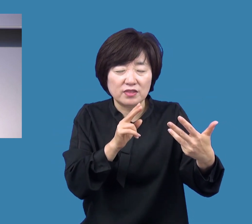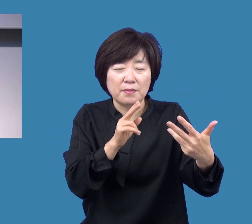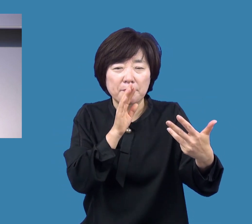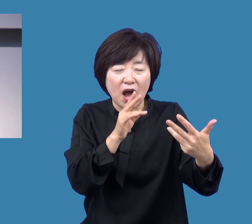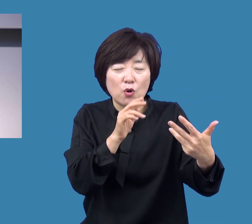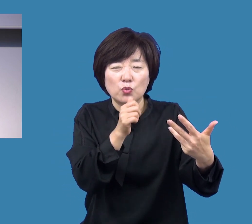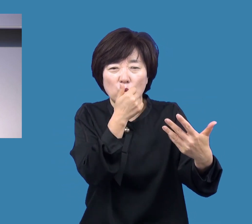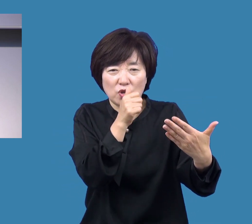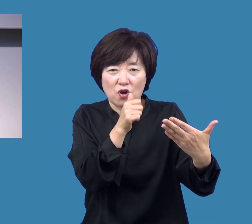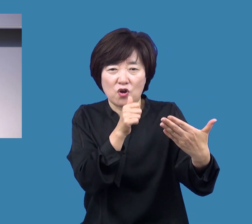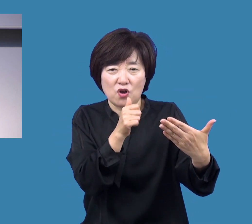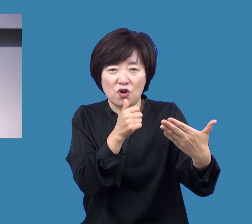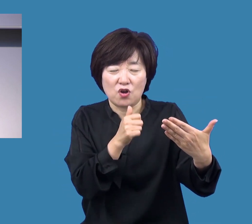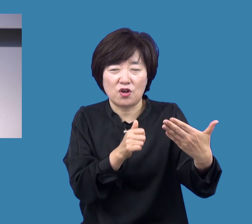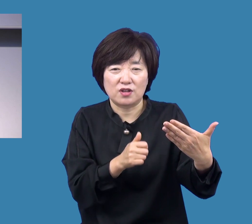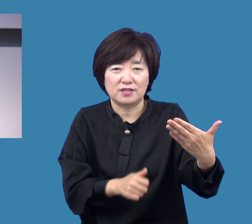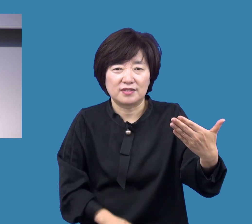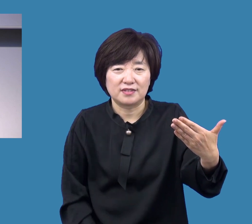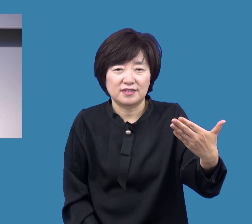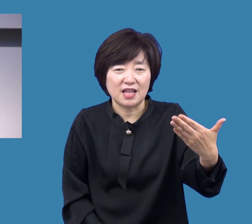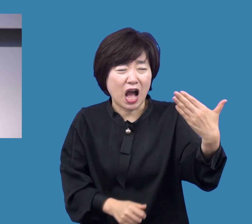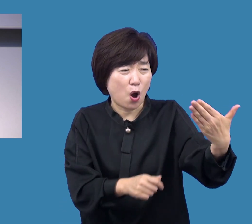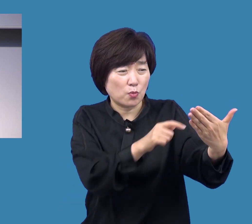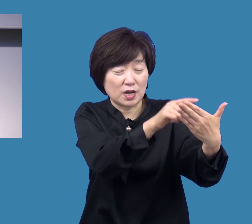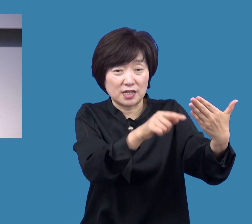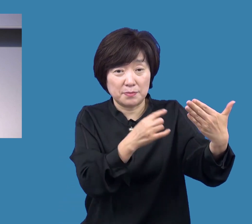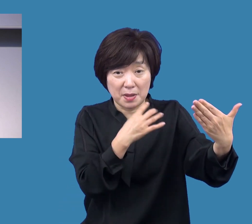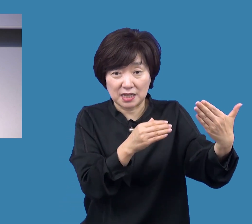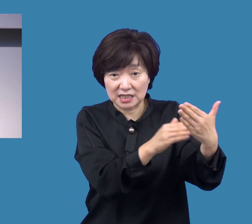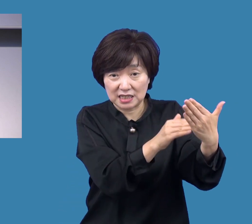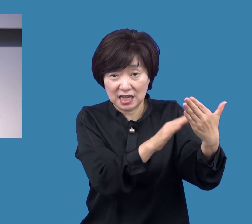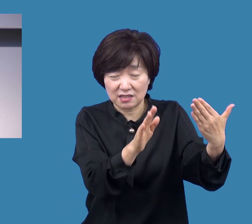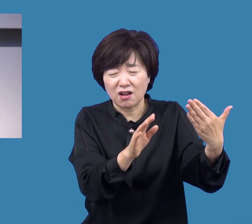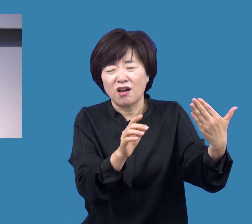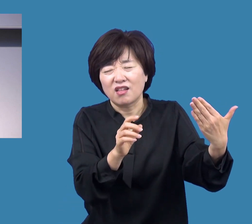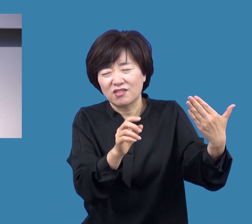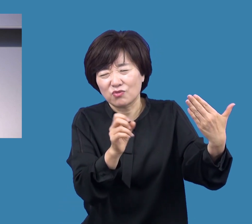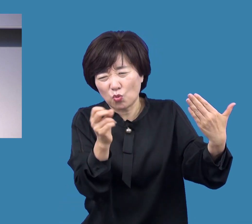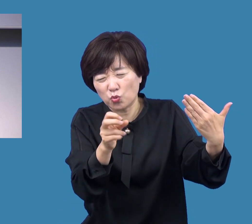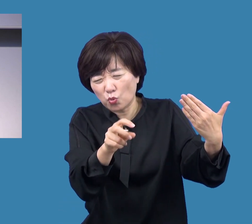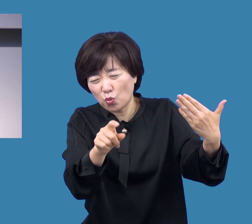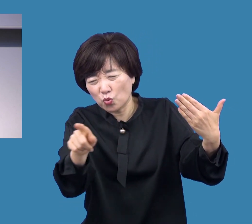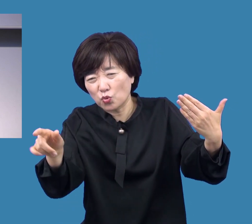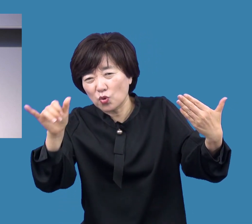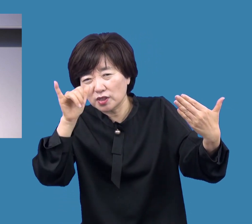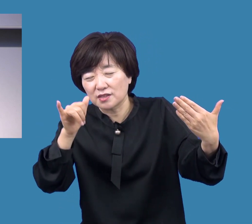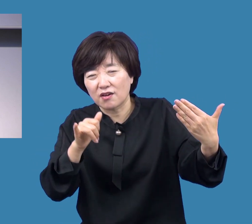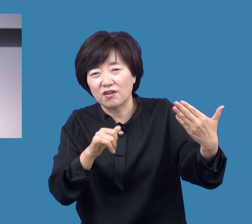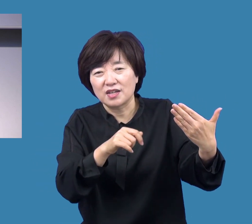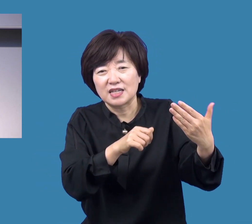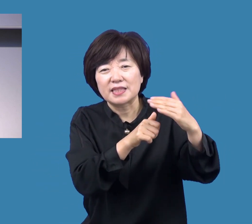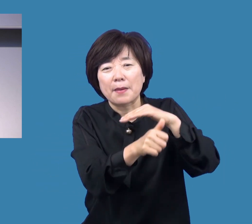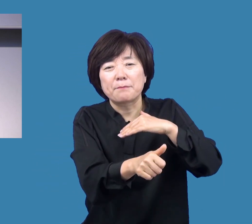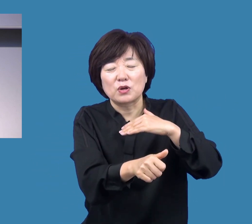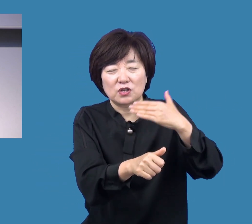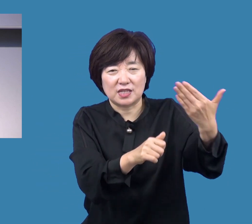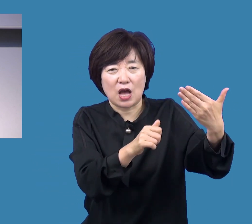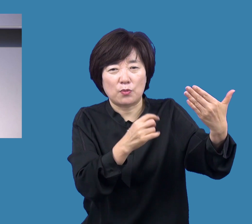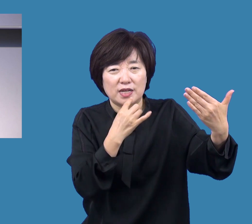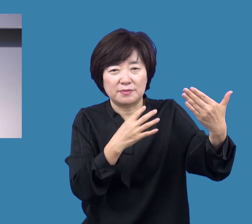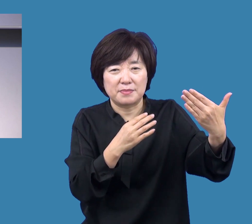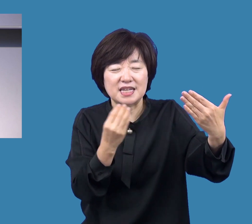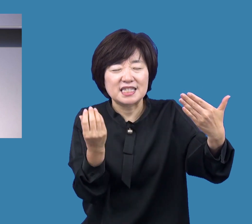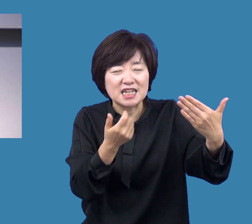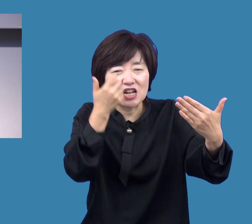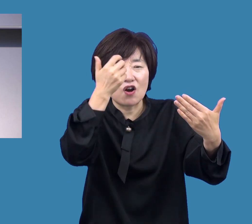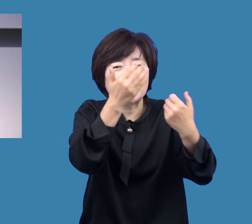얘기하는데 이 9가지가 전부는 아니에요. 뒤에 보면 또 다른 것들도 막 얘기합니다. 그래서 이것은 그냥 대표적인 걸 몇 가지를 추려놓은 거예요. 신령한